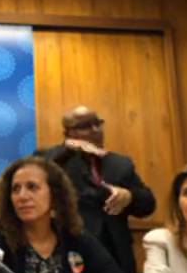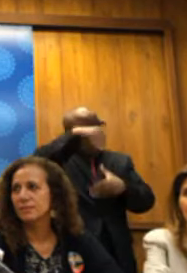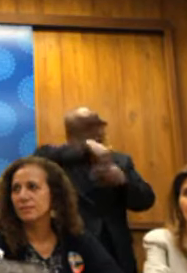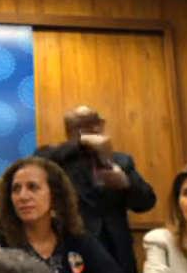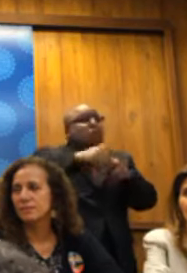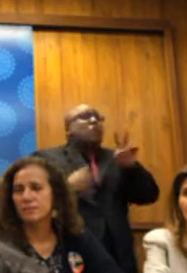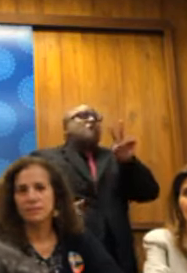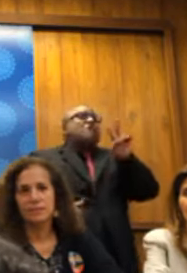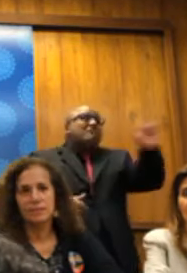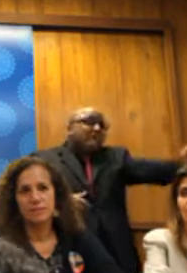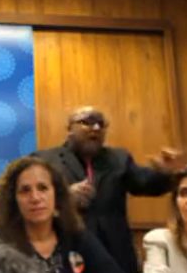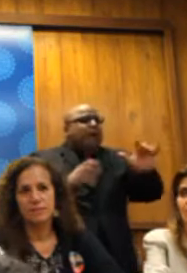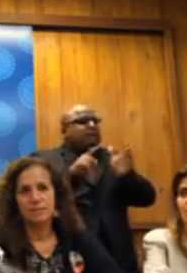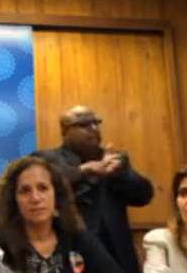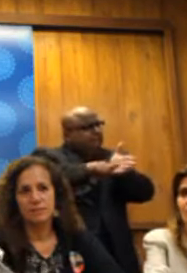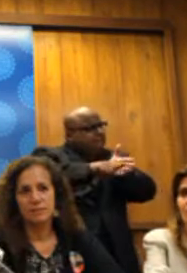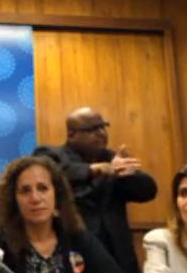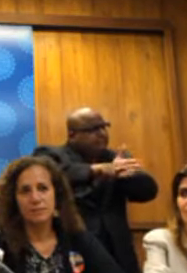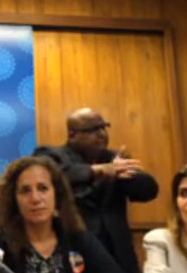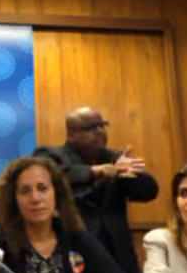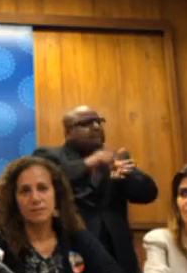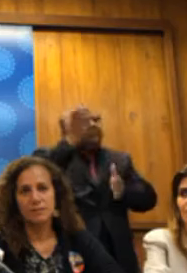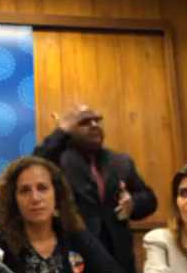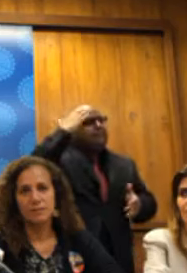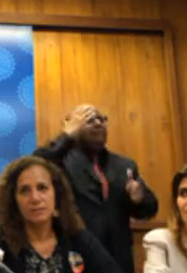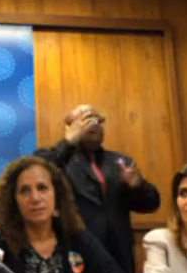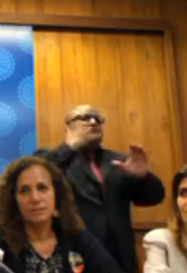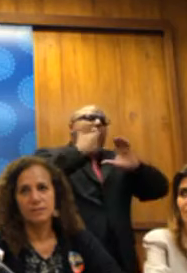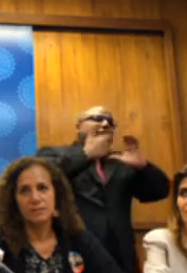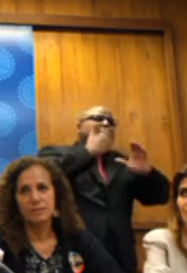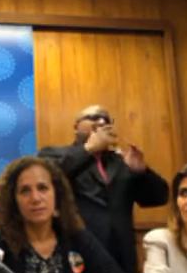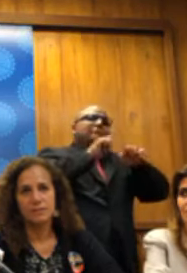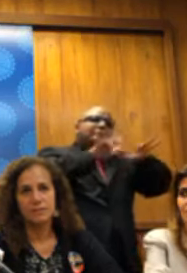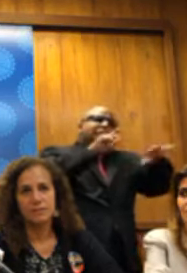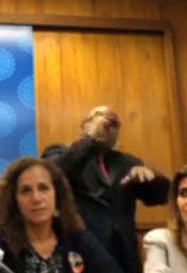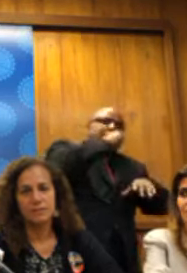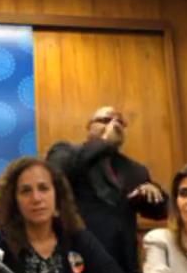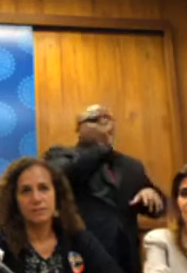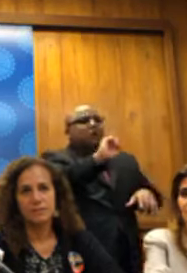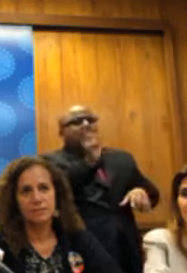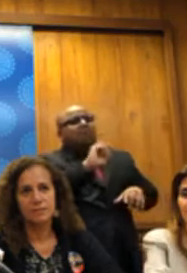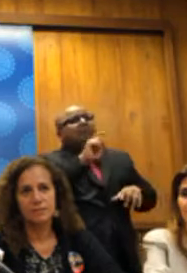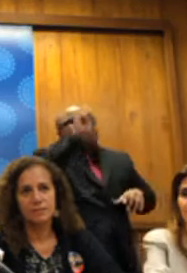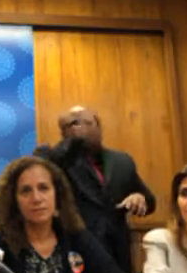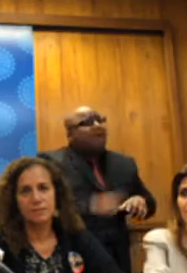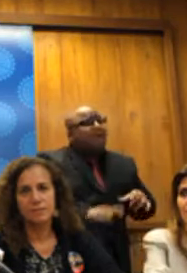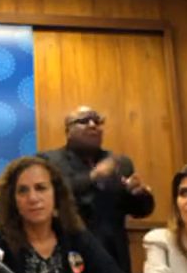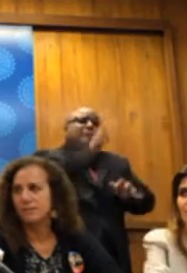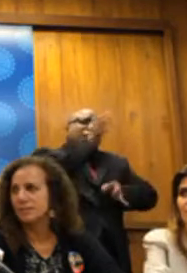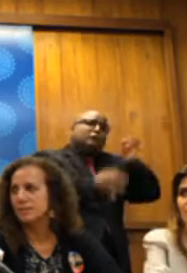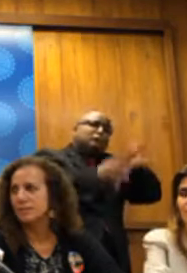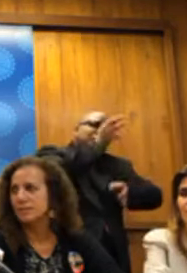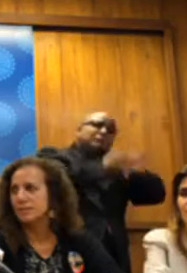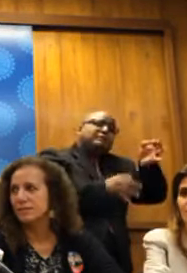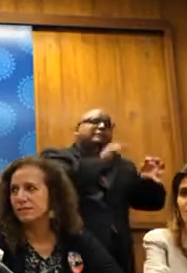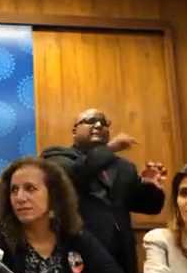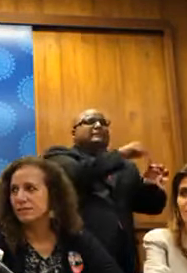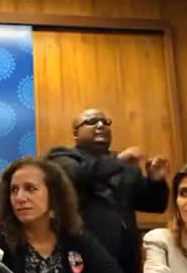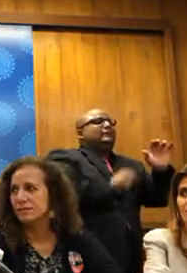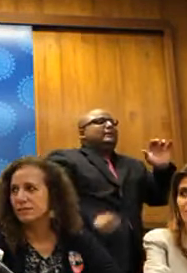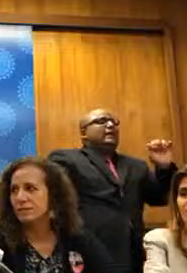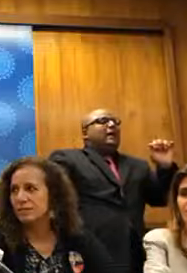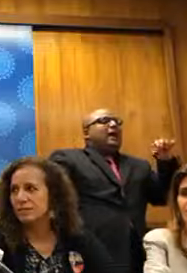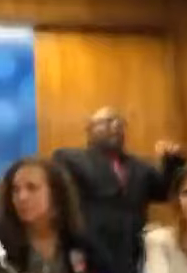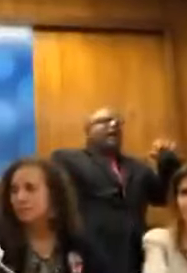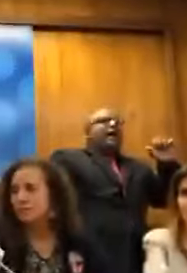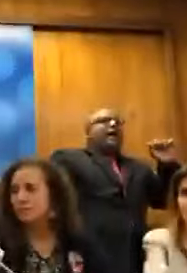abrir inquérito para investigar. Agora, infelizmente, é uma justiça analógica para um crime que não é